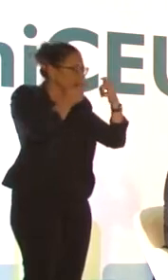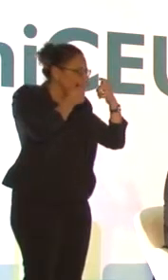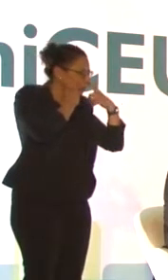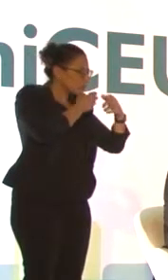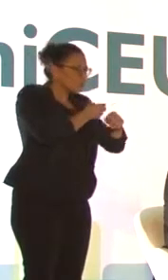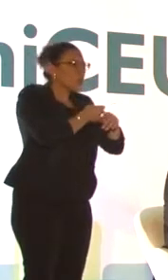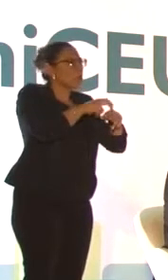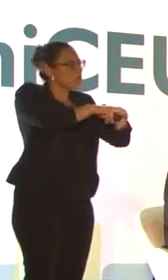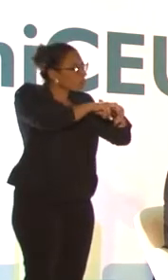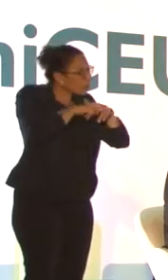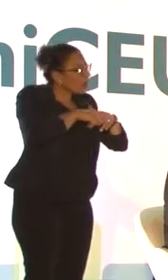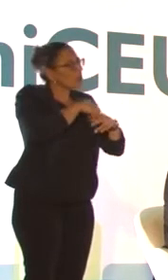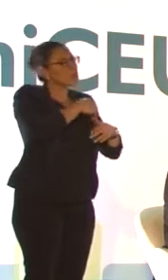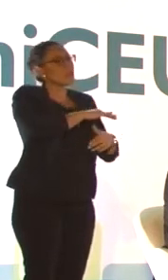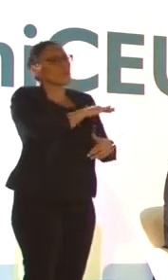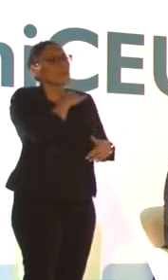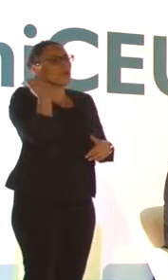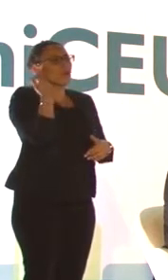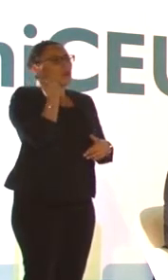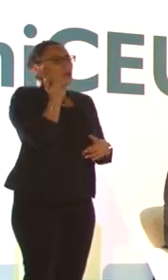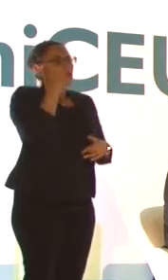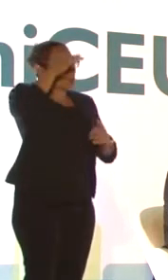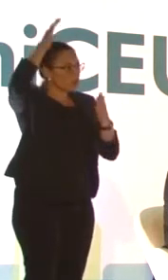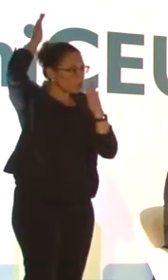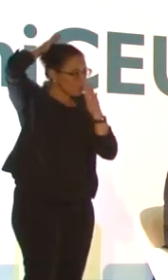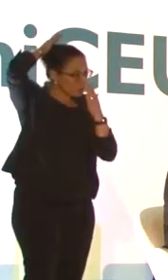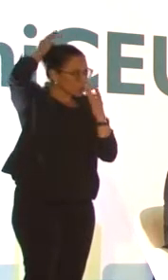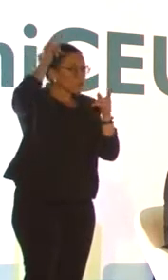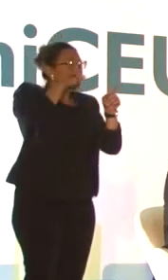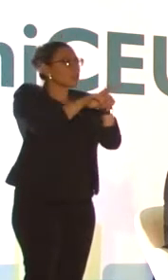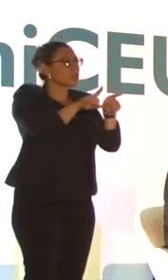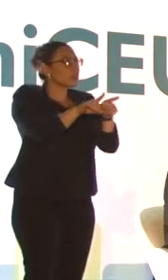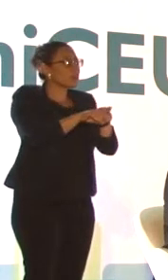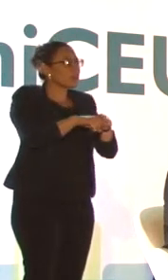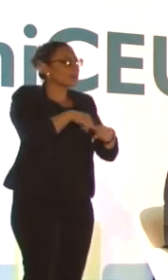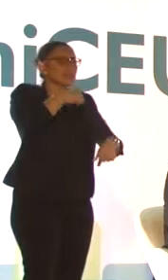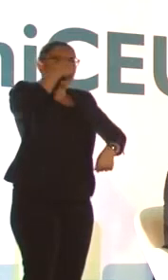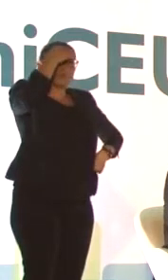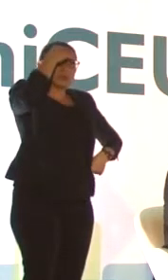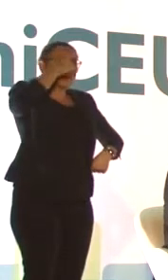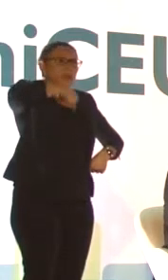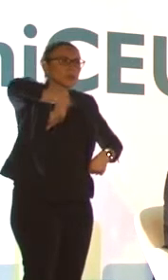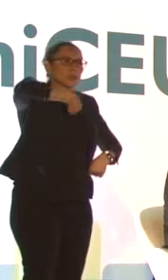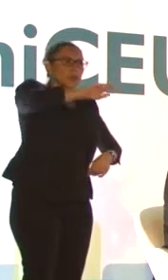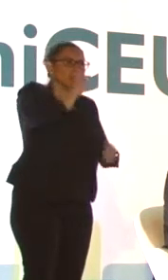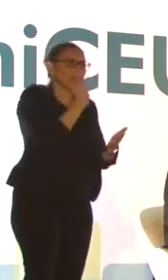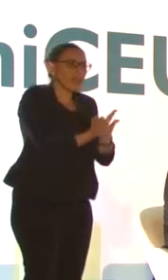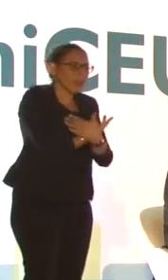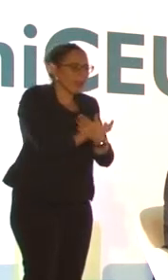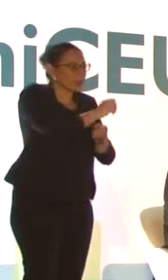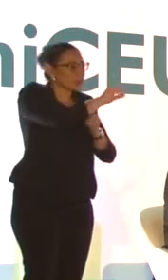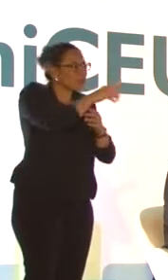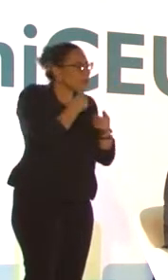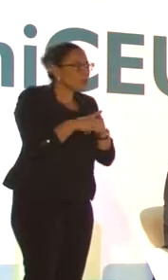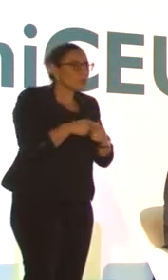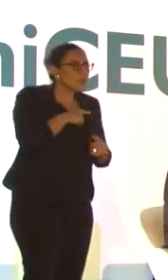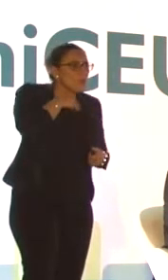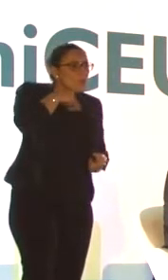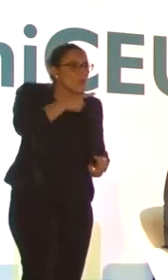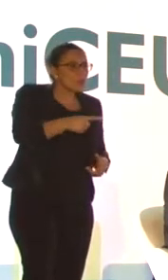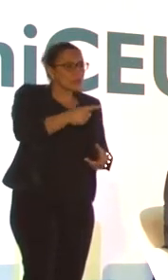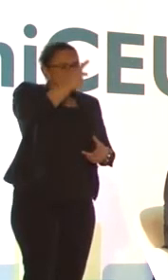outra razão. Onde nós estamos errando na educação, que a gente não consegue formar pessoas que